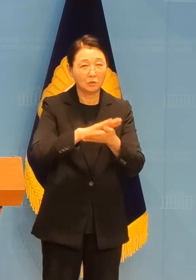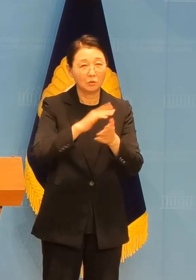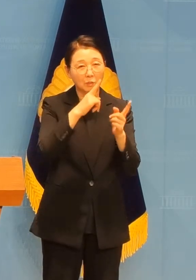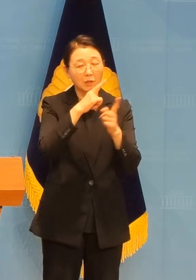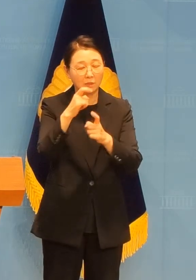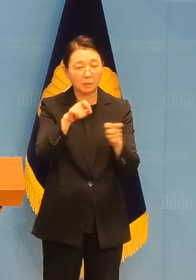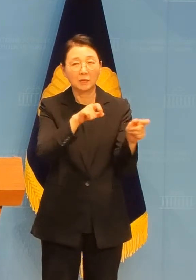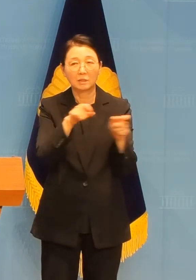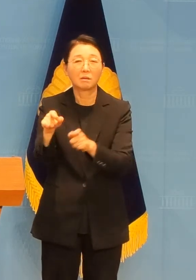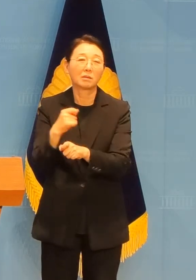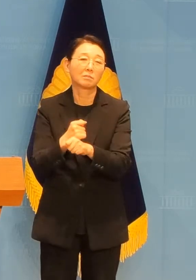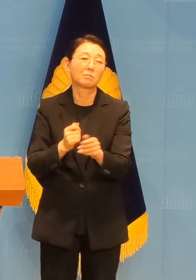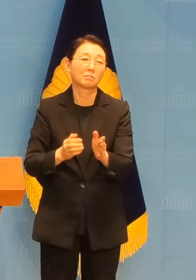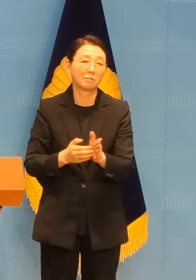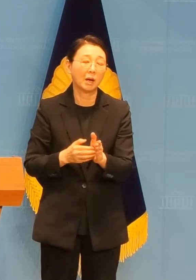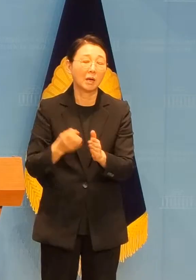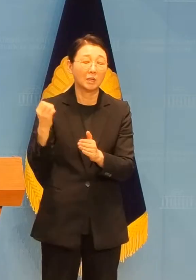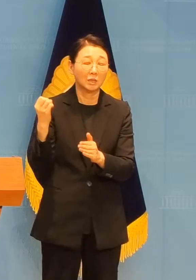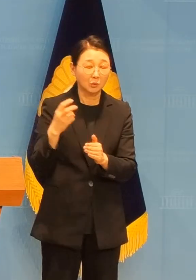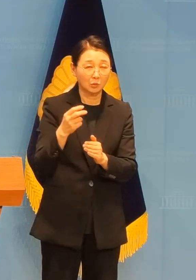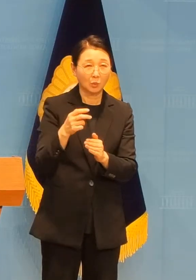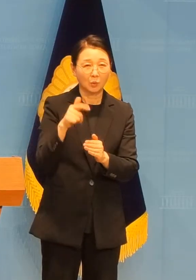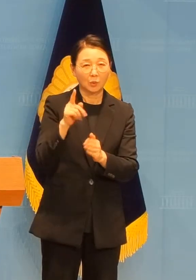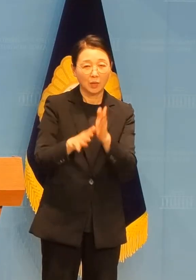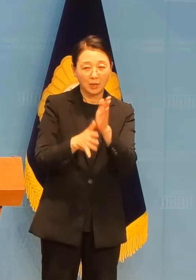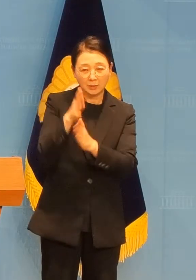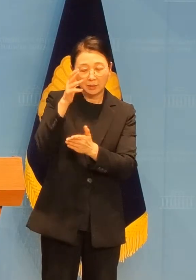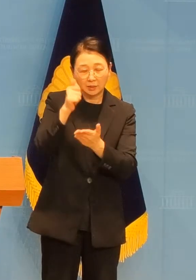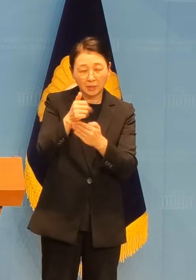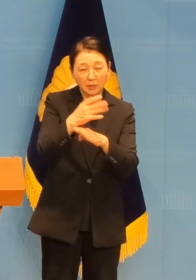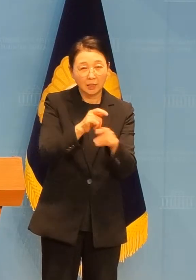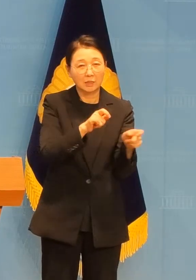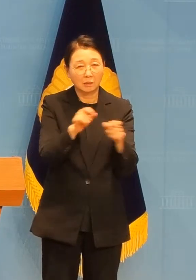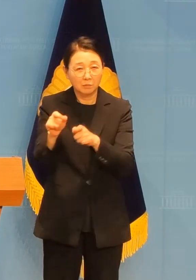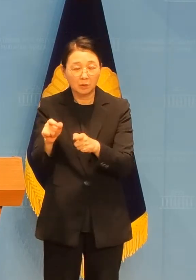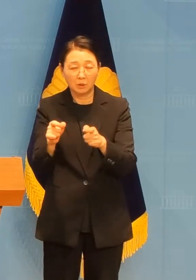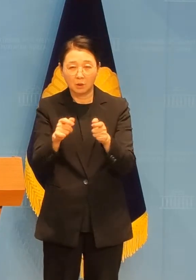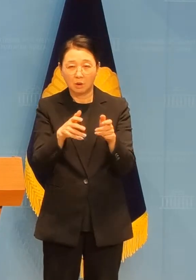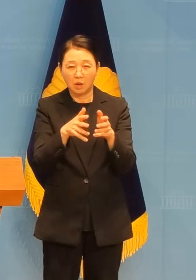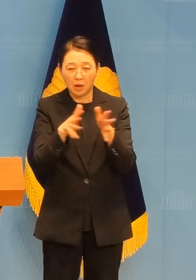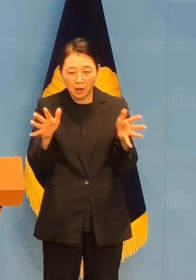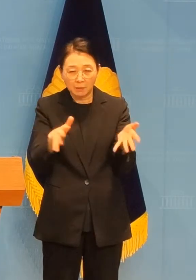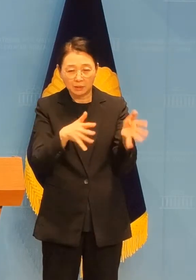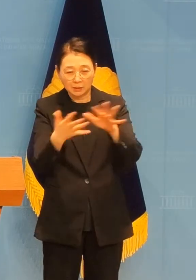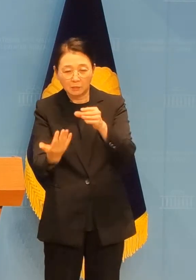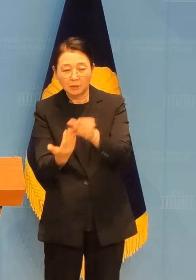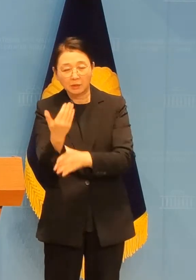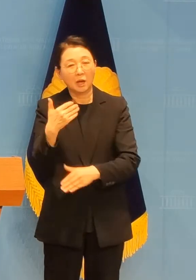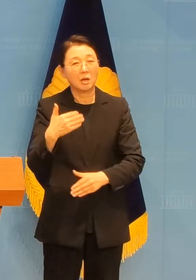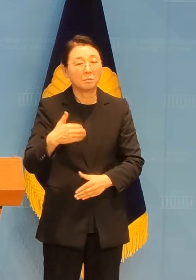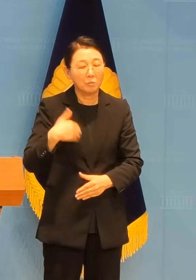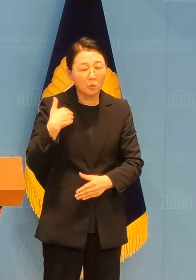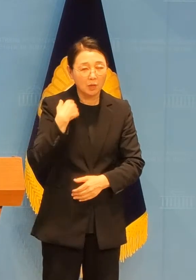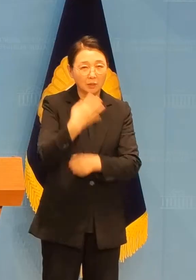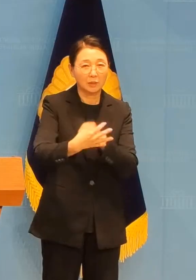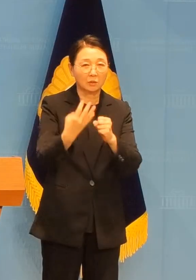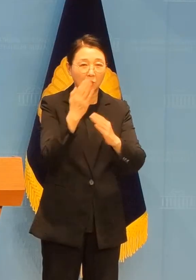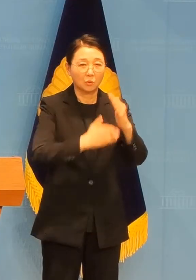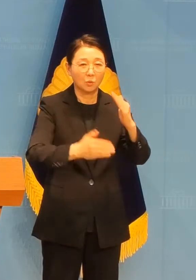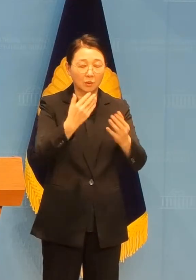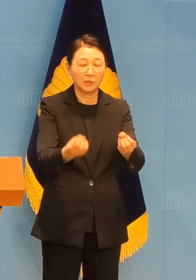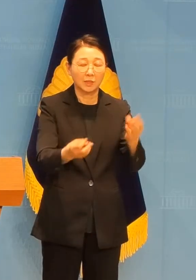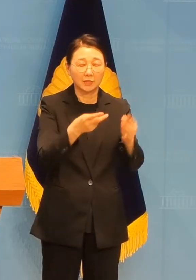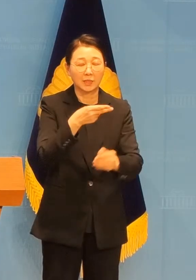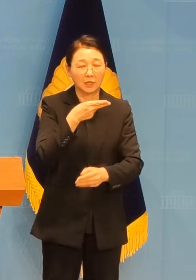날짜를 연기했지만 강 시장 측은 미룬 날짜가 화정 참사일인 줄 몰랐다며 4주기 공식 행사가 없다는